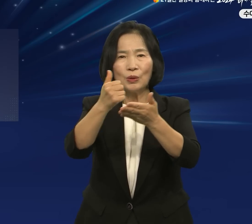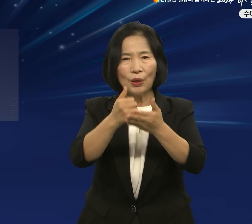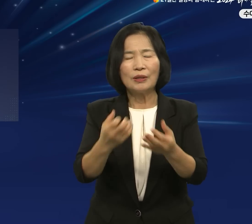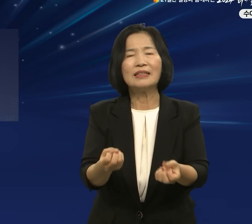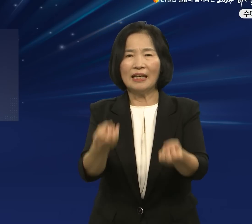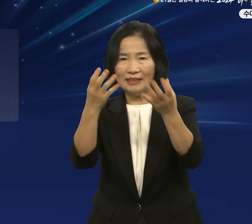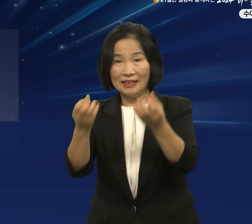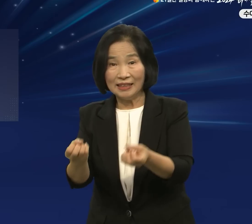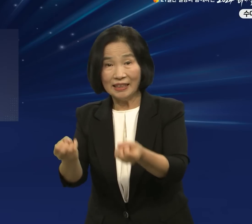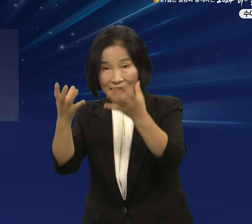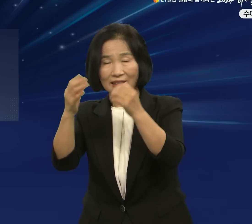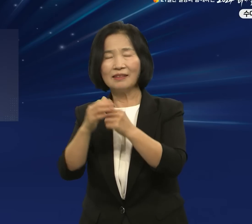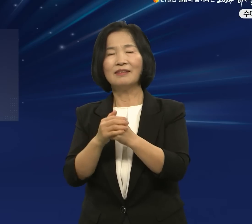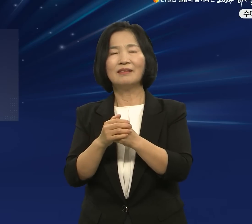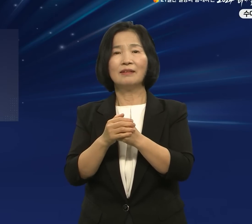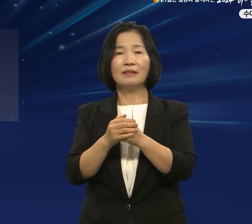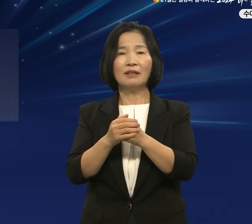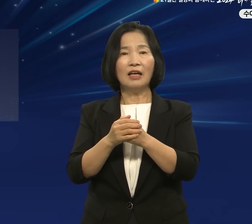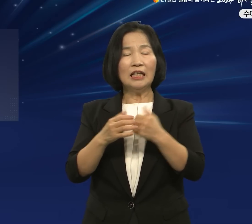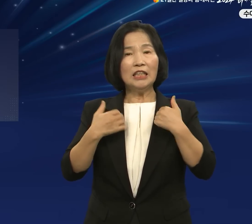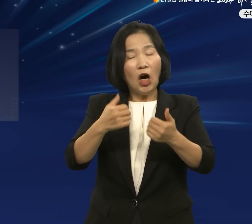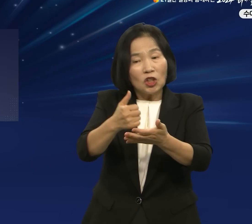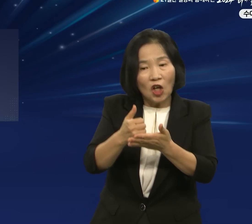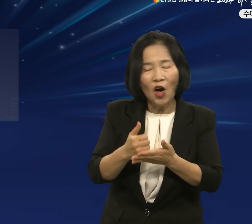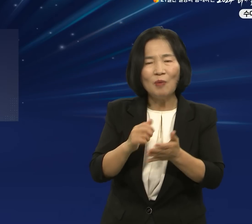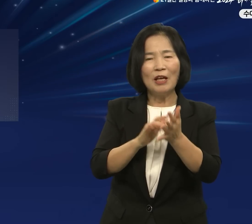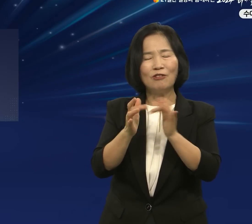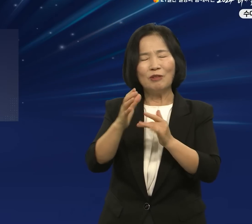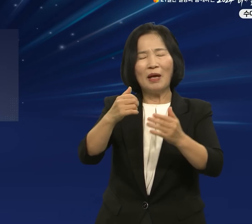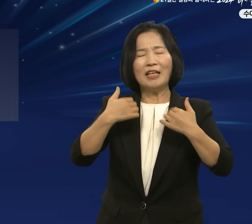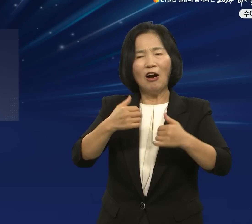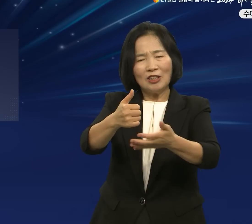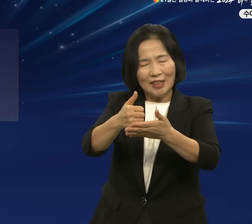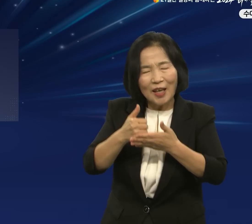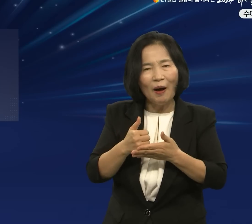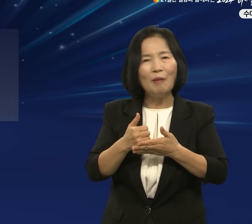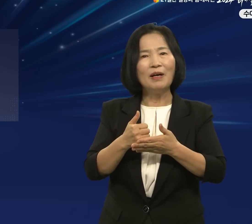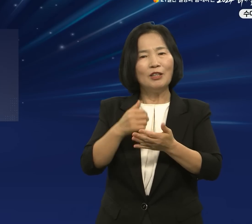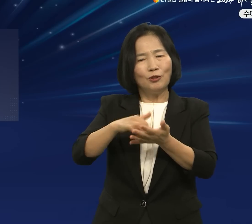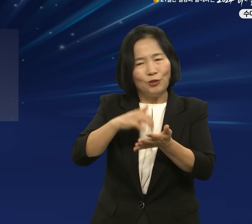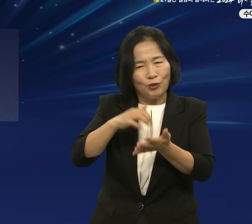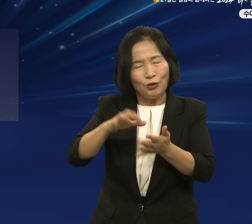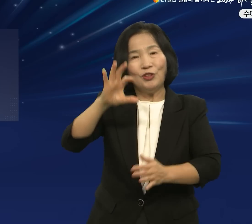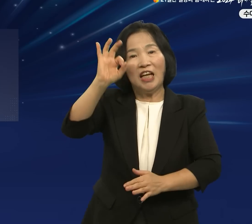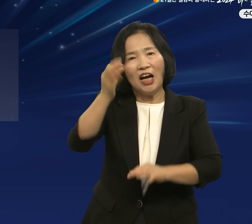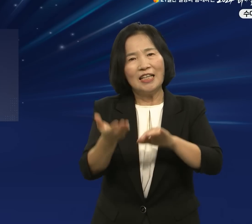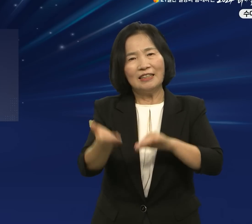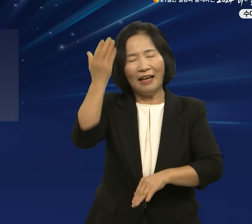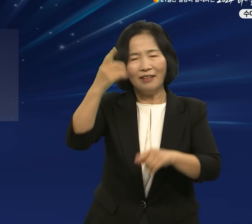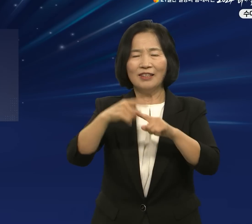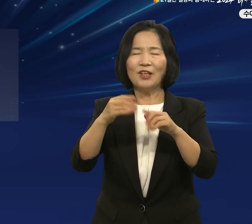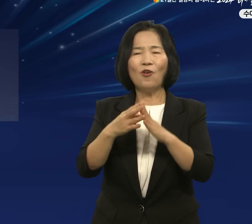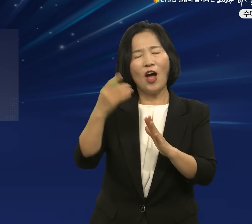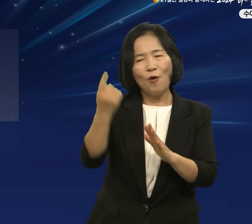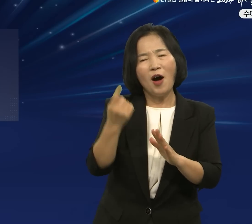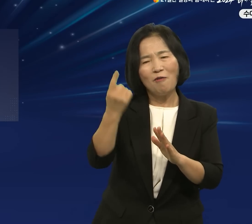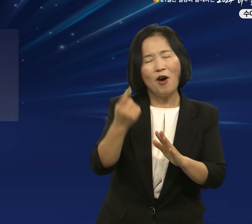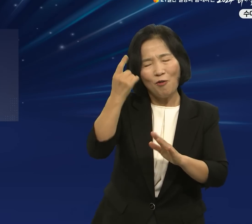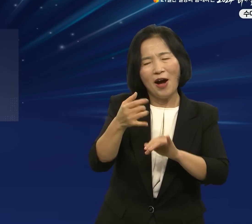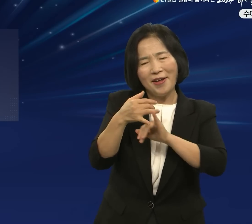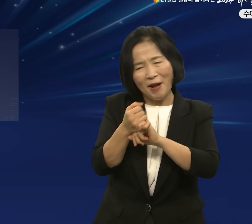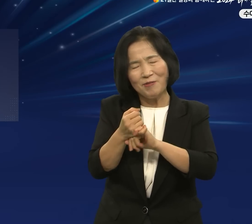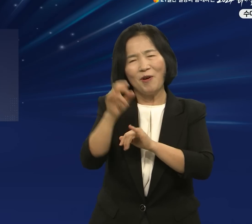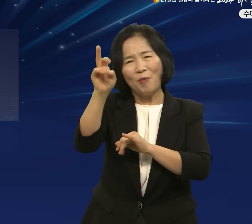베풉니다. 영적 기도를 최소한 10번 이상 하신 분들입니다. 교회 나오시겠다고 약속도